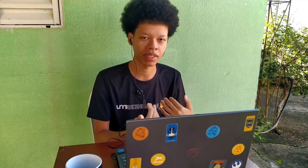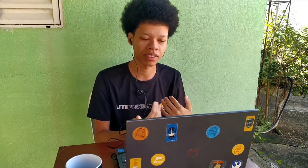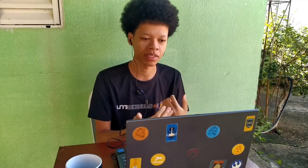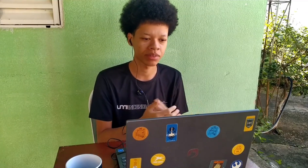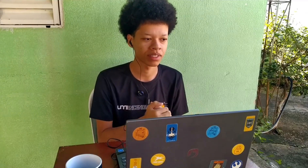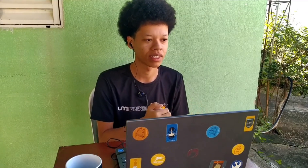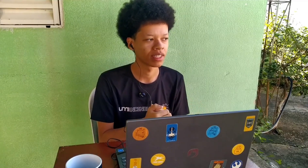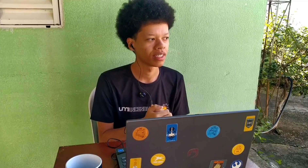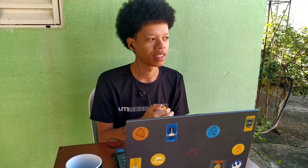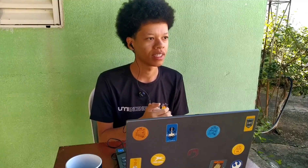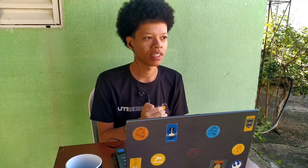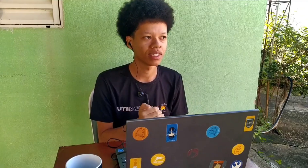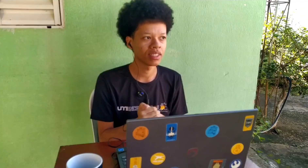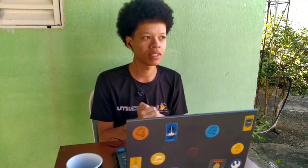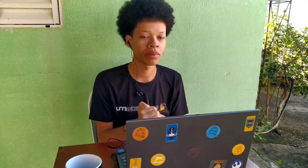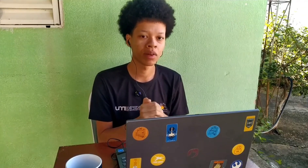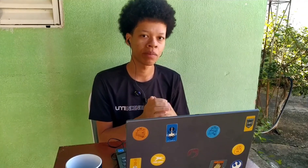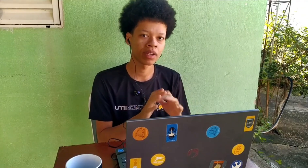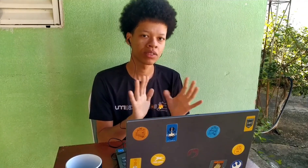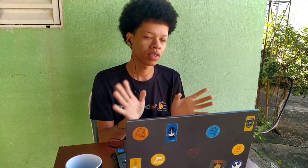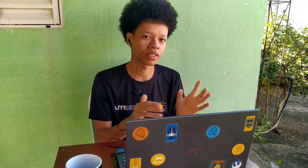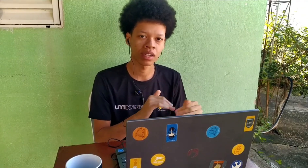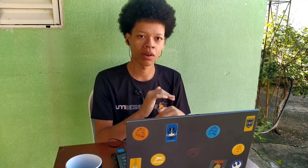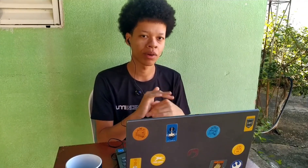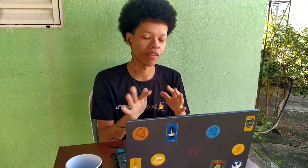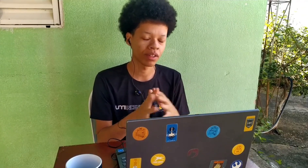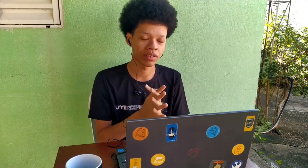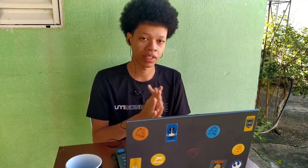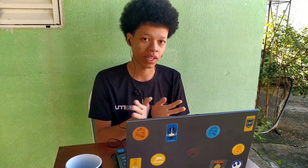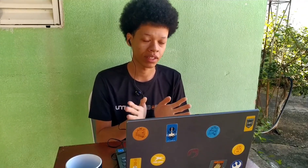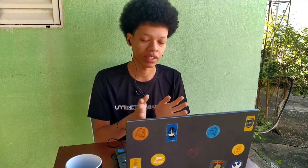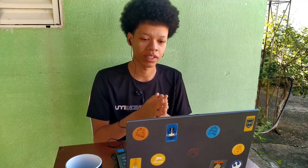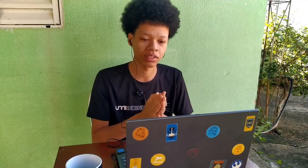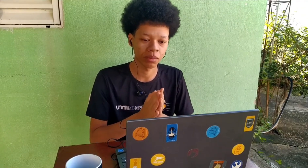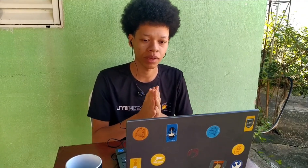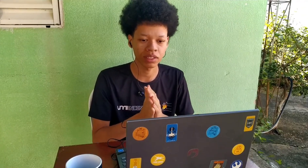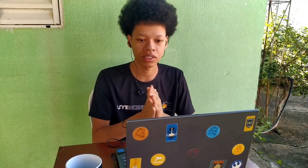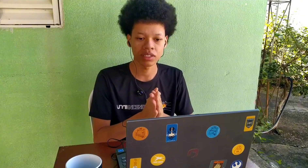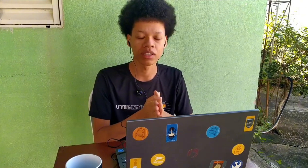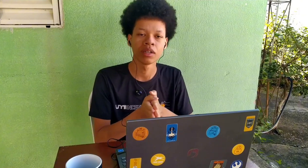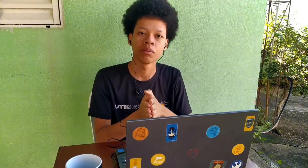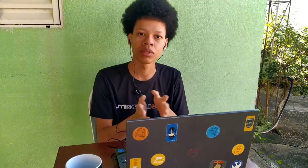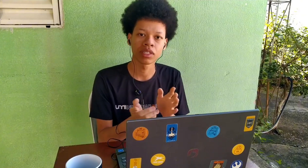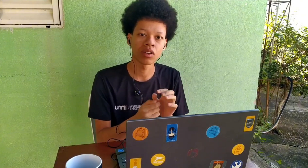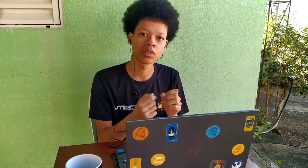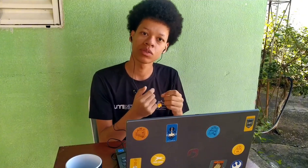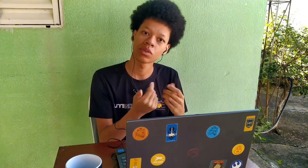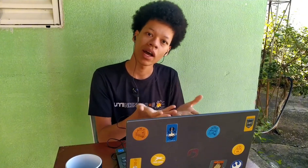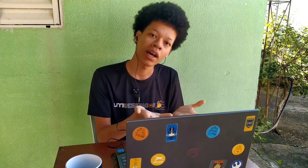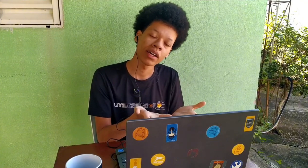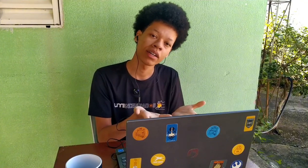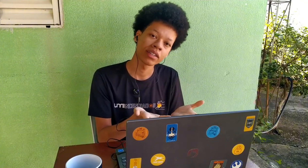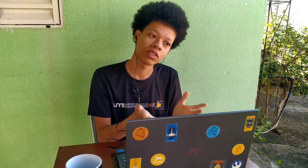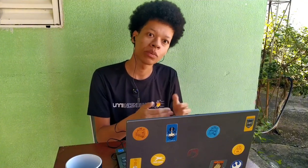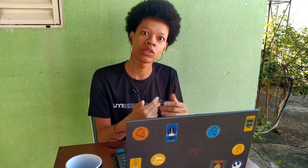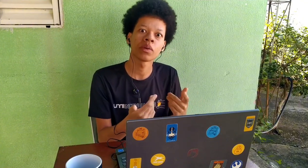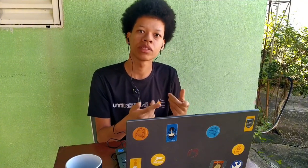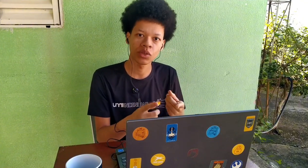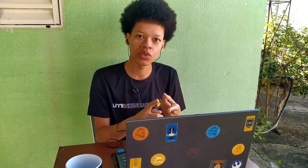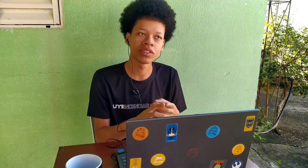interpretação. E também não é para ridicularizar o evento nem nada, é somente mostrar as omissões que eu fiz, que eu